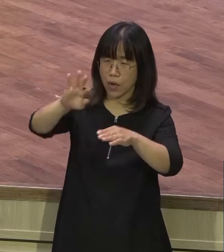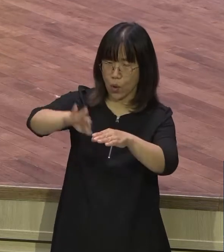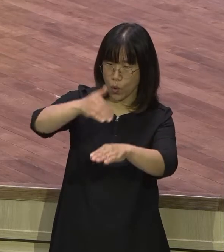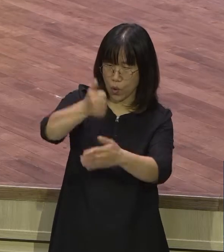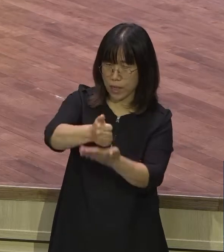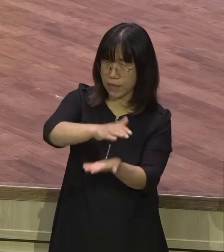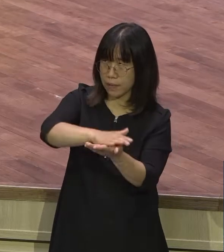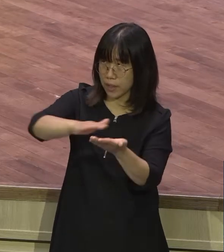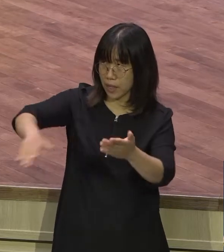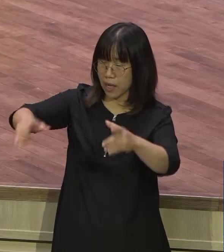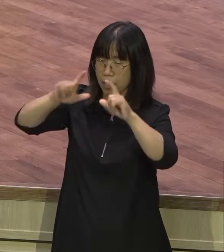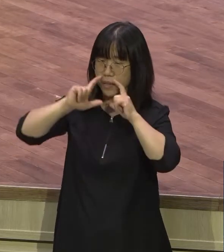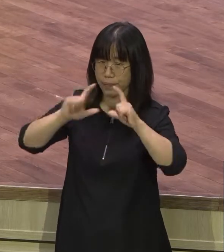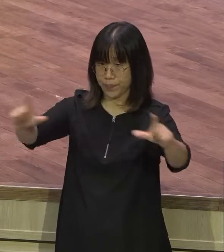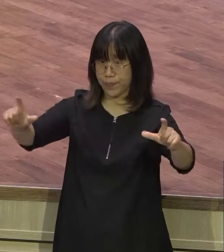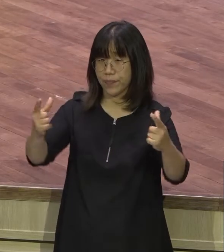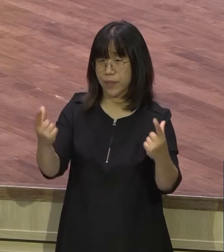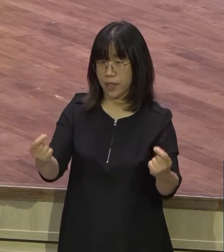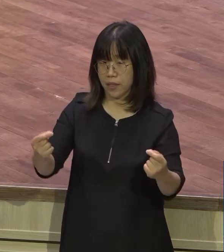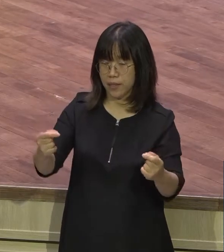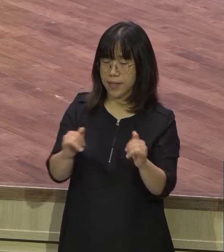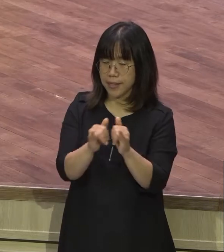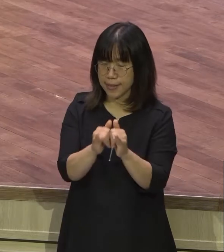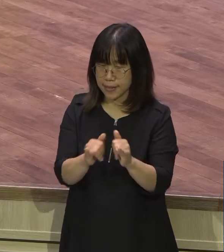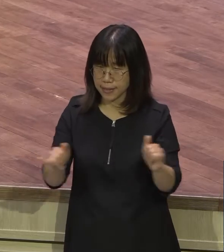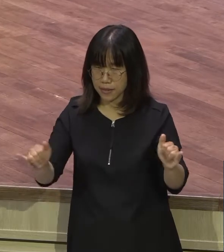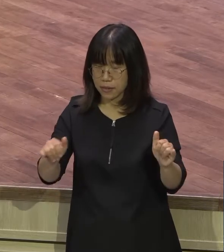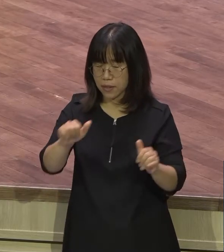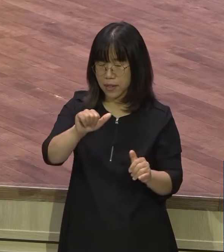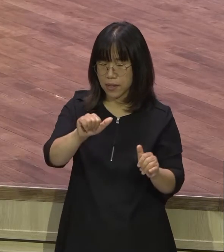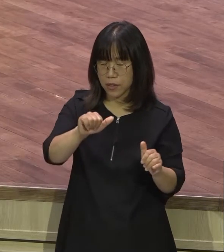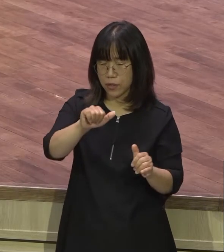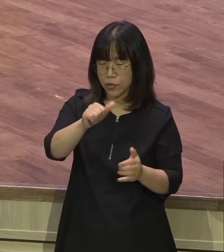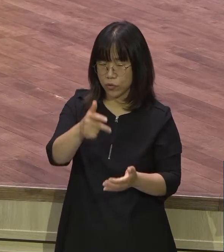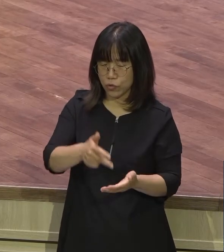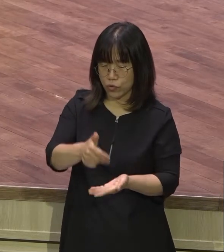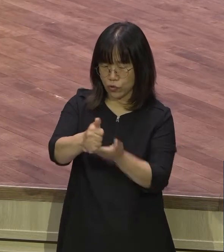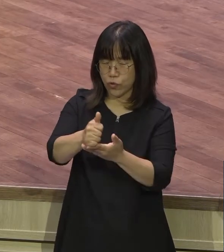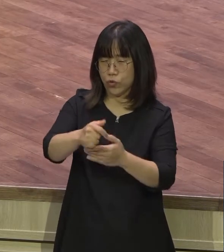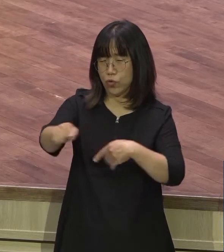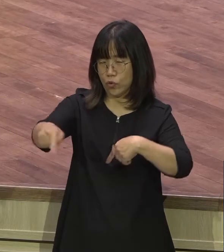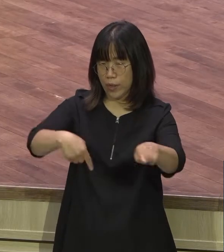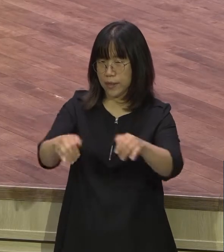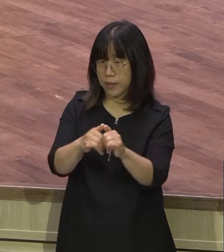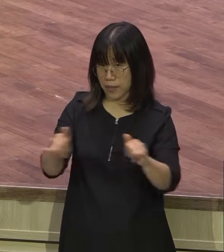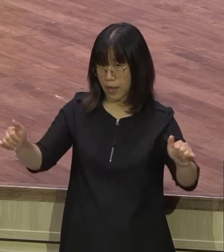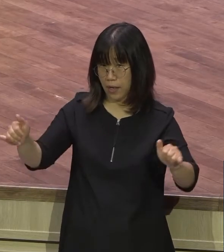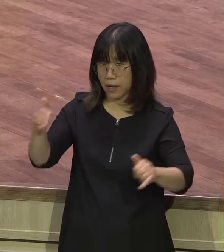인생의 주관자는 하나님이시고 인류의 심판자도 하나님이시다